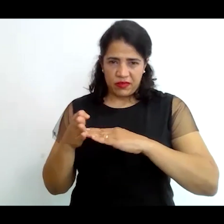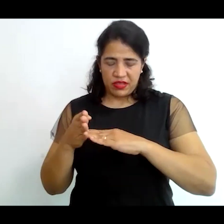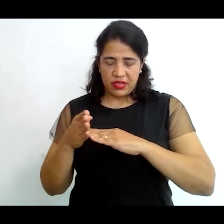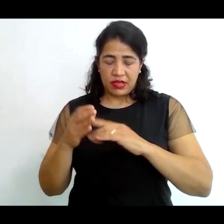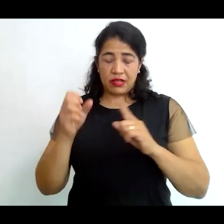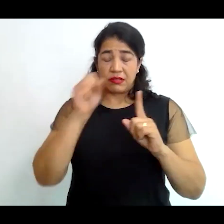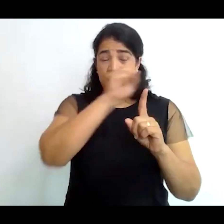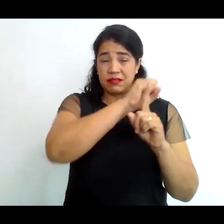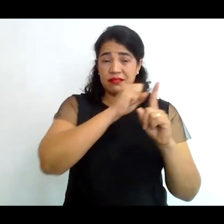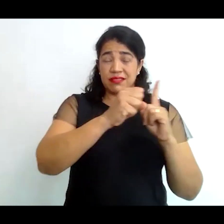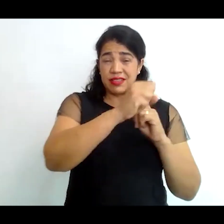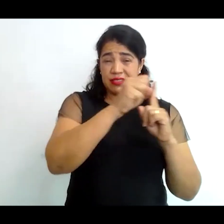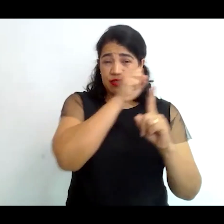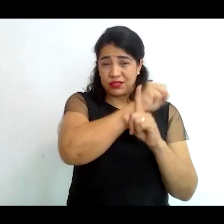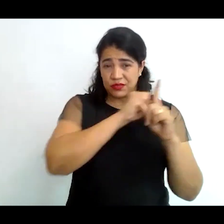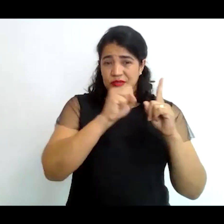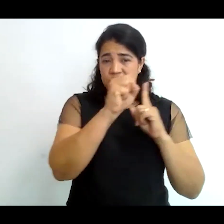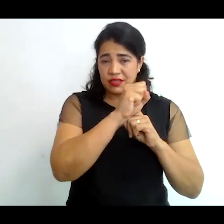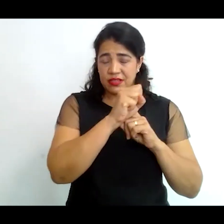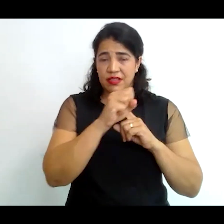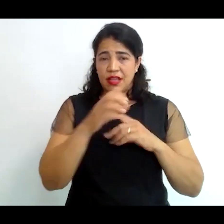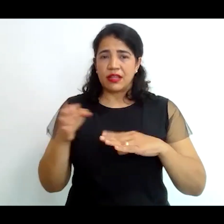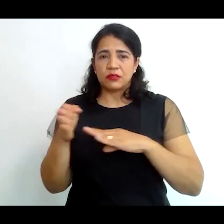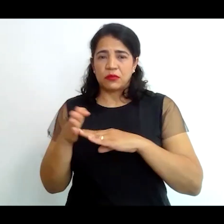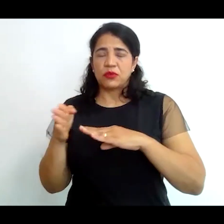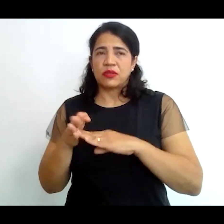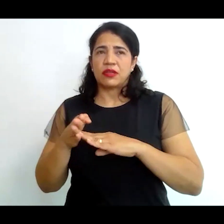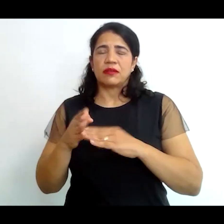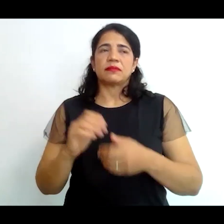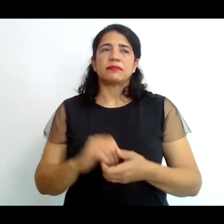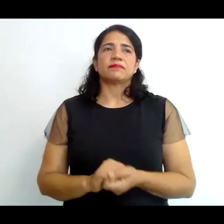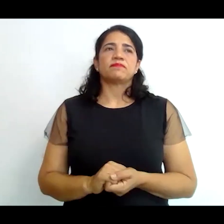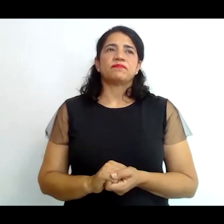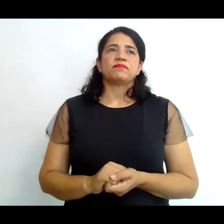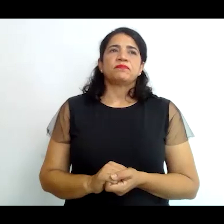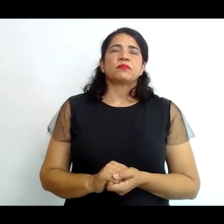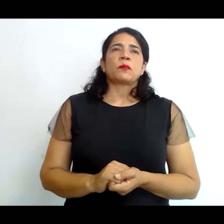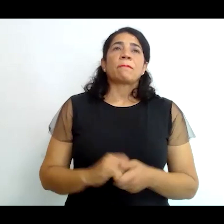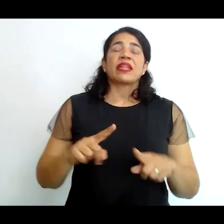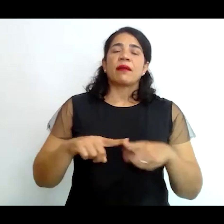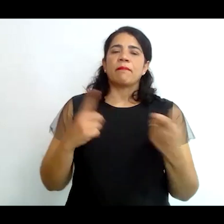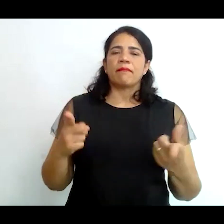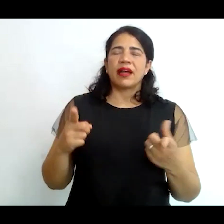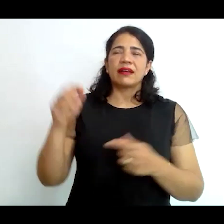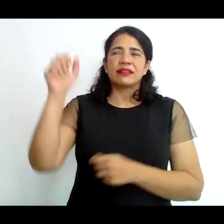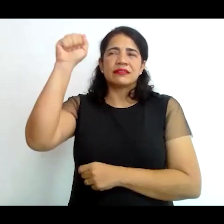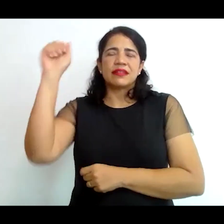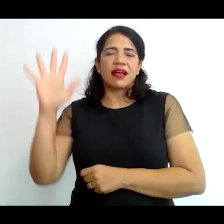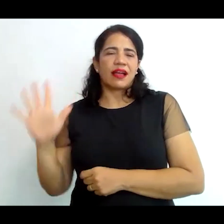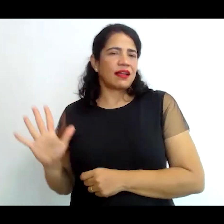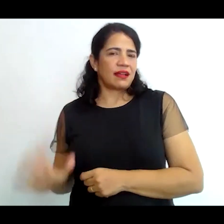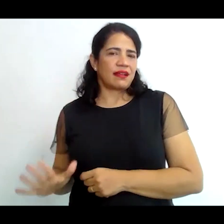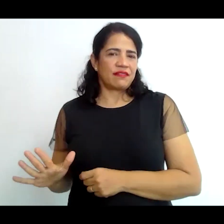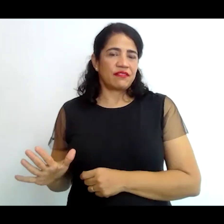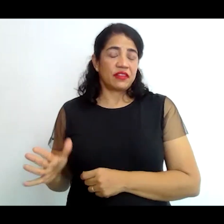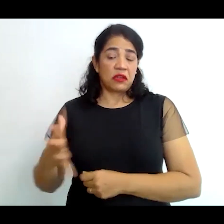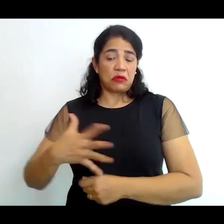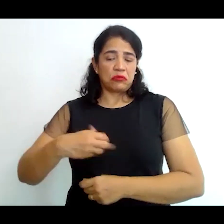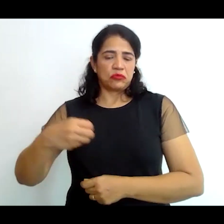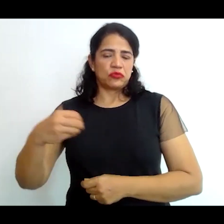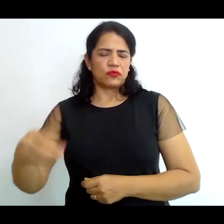são muito obedientes aos mais velhos, não ousam levantar a voz mas na nossa sociedade ocidental já mudou isso,